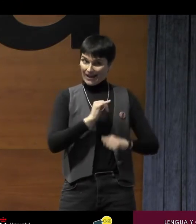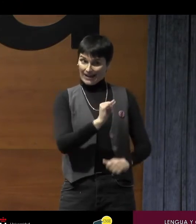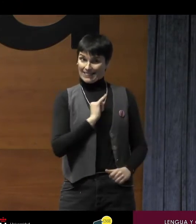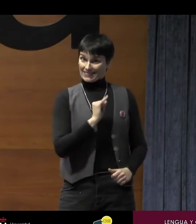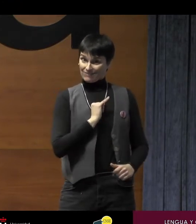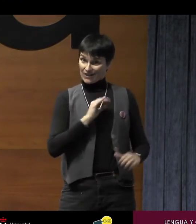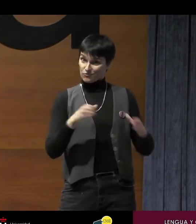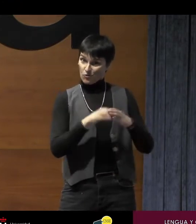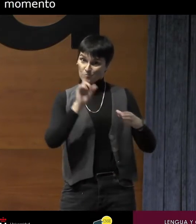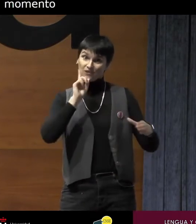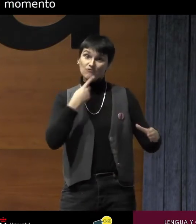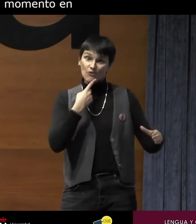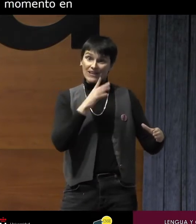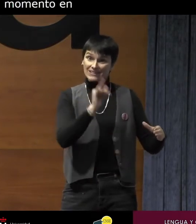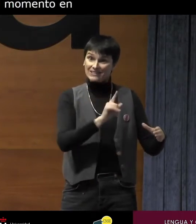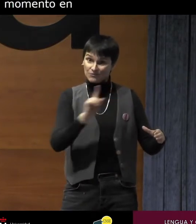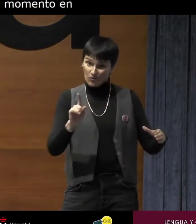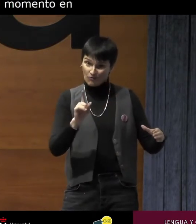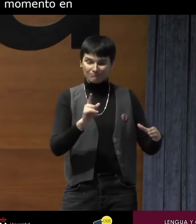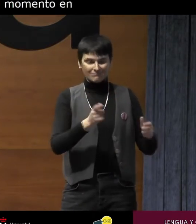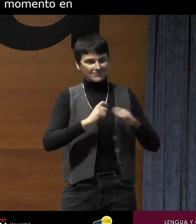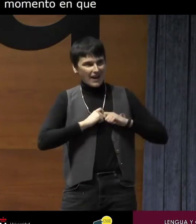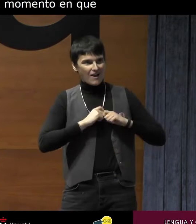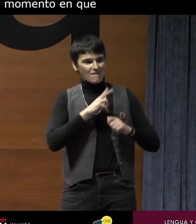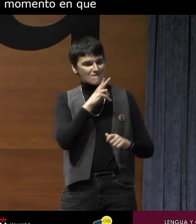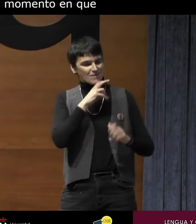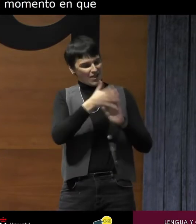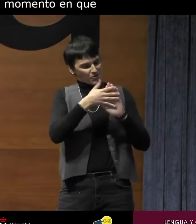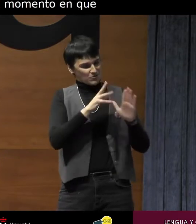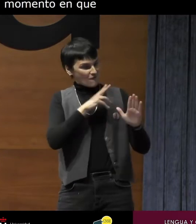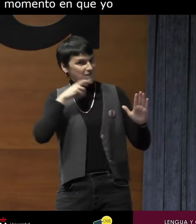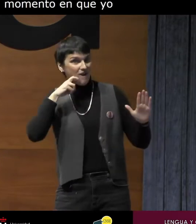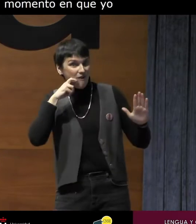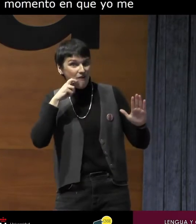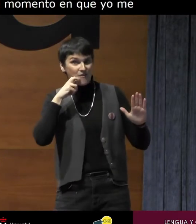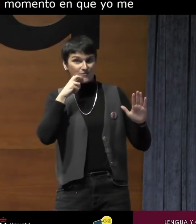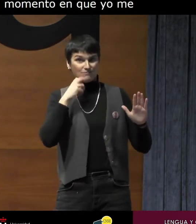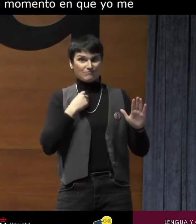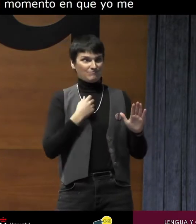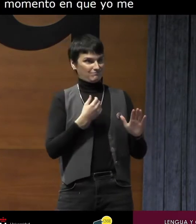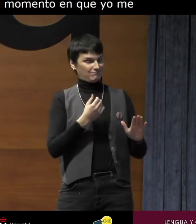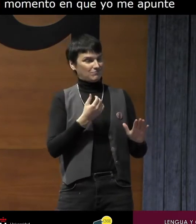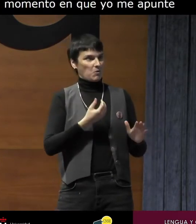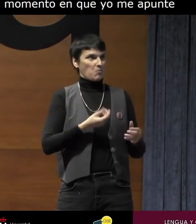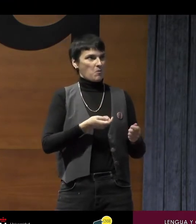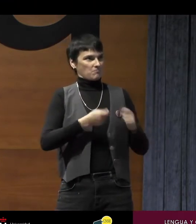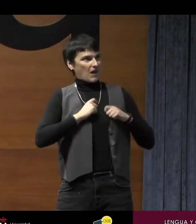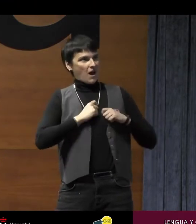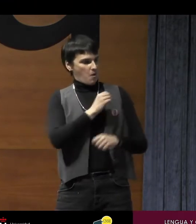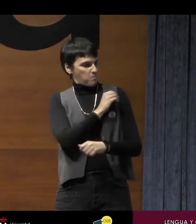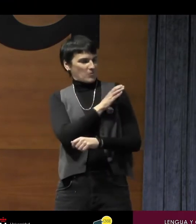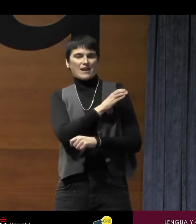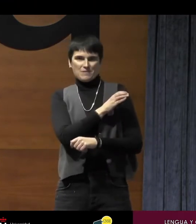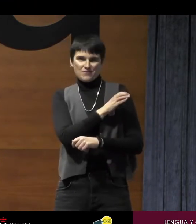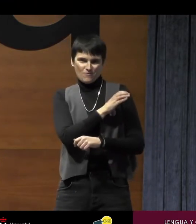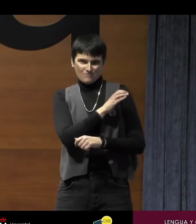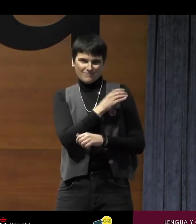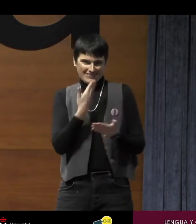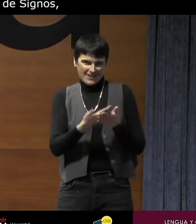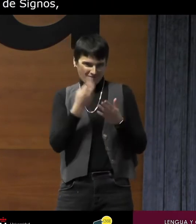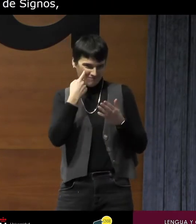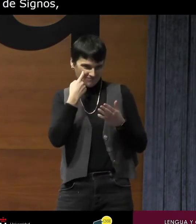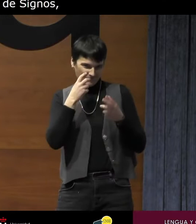me apunté a este curso para aprender lengua de signos, yo quería poner en valor la lengua de